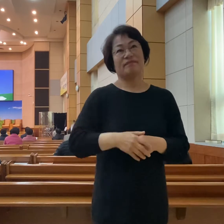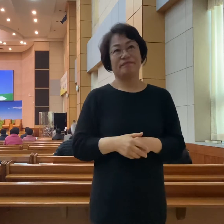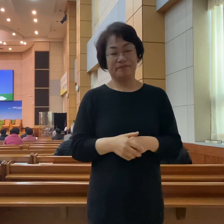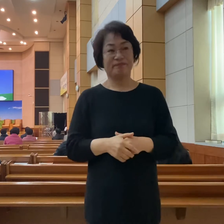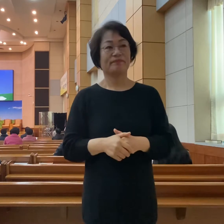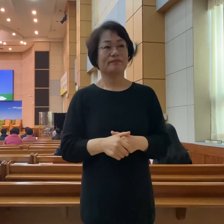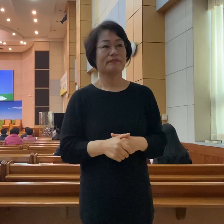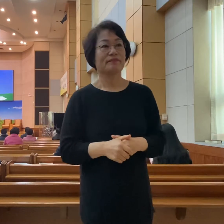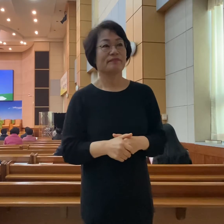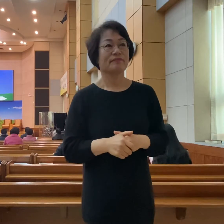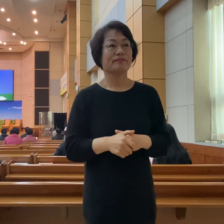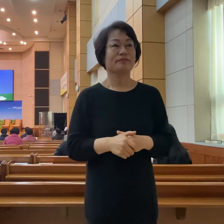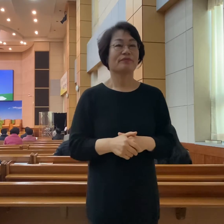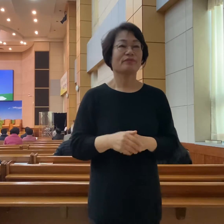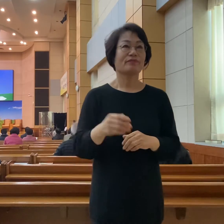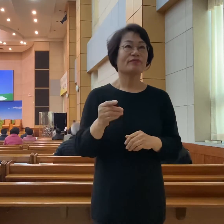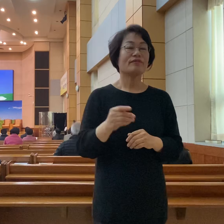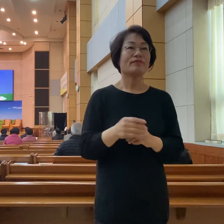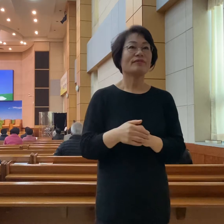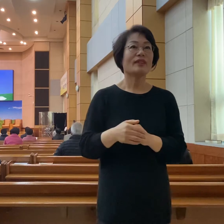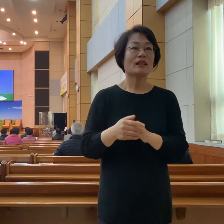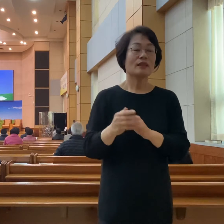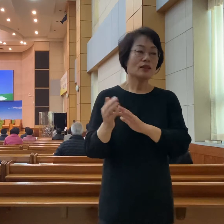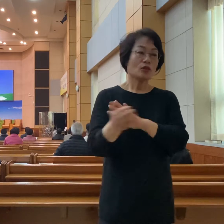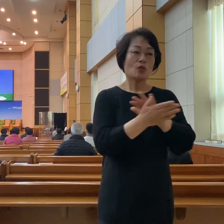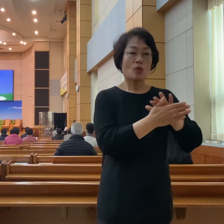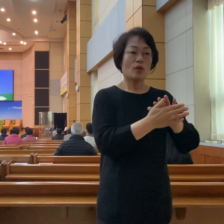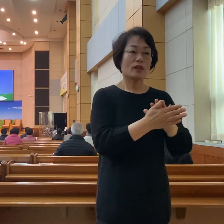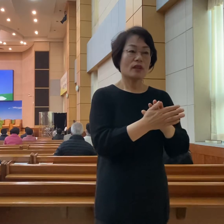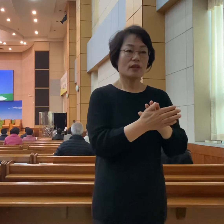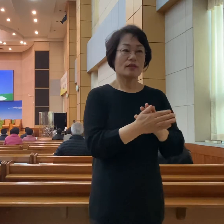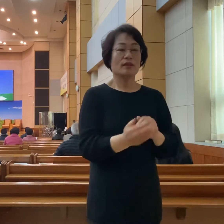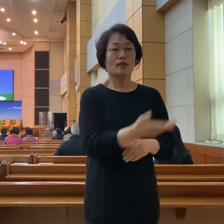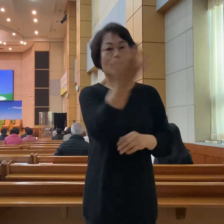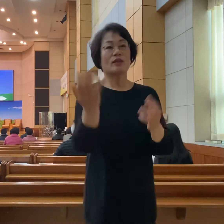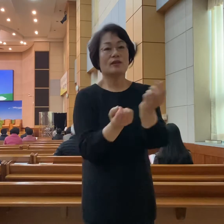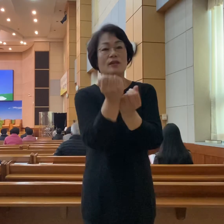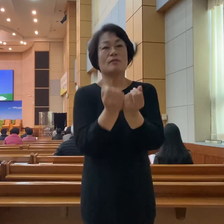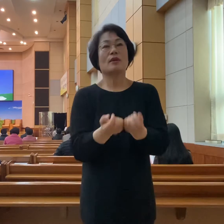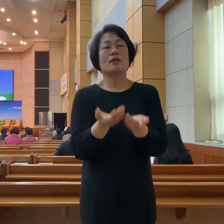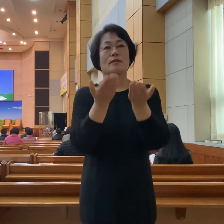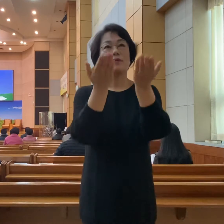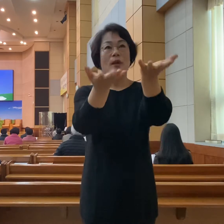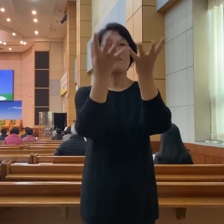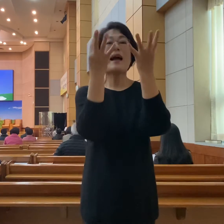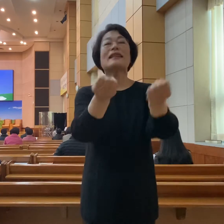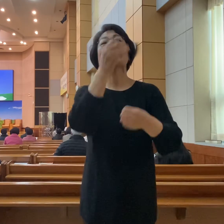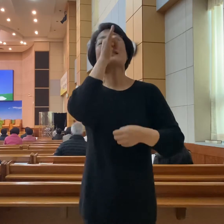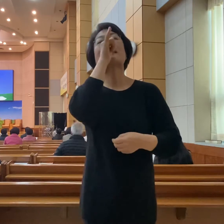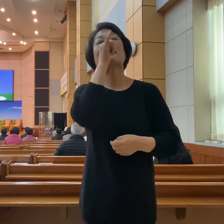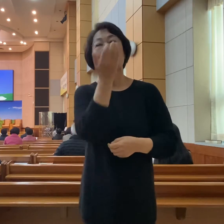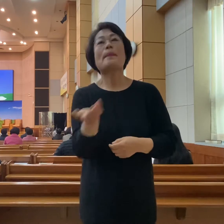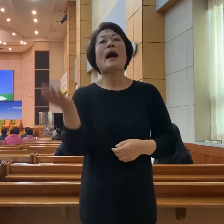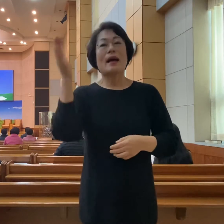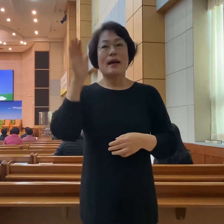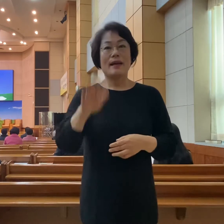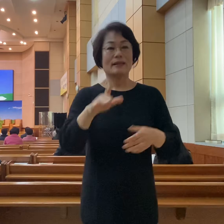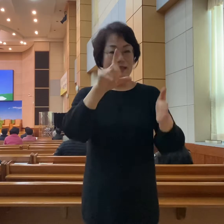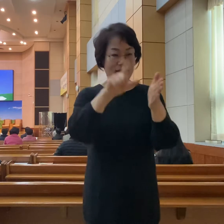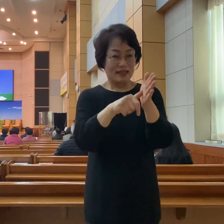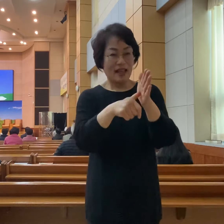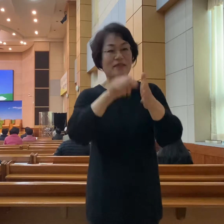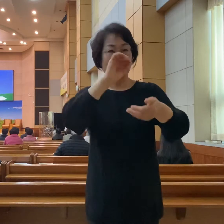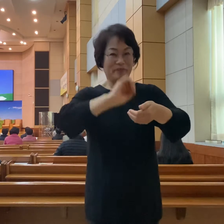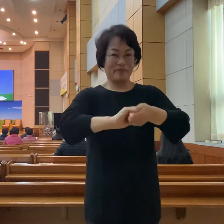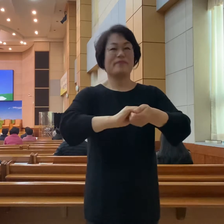여기에 대해서 좀 과학적으로 통계적으로도 여러분들에게 설명해 줄 수 있는 부분들이 많이 있지만 시간